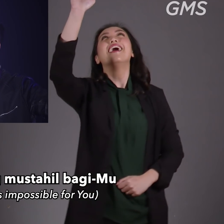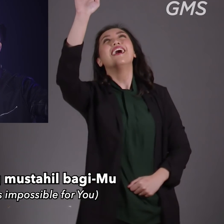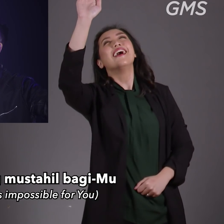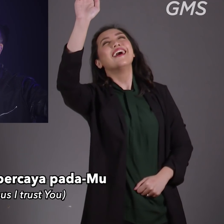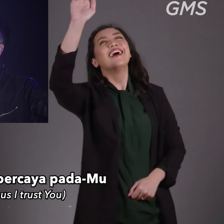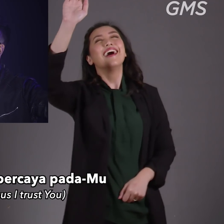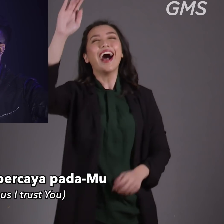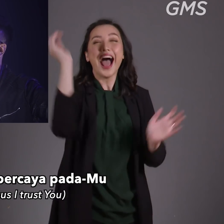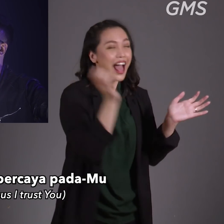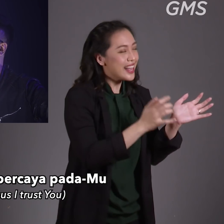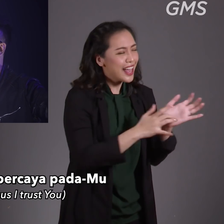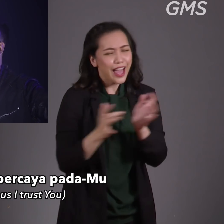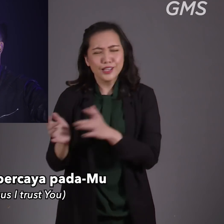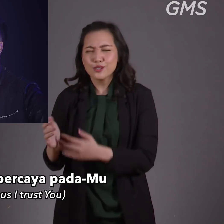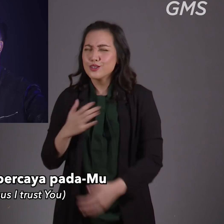bagi-Mu,